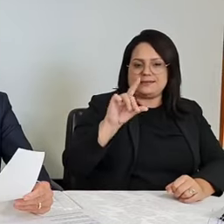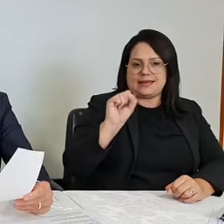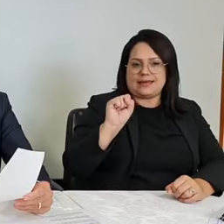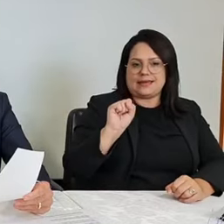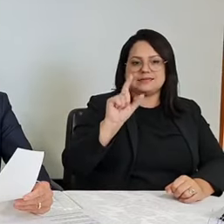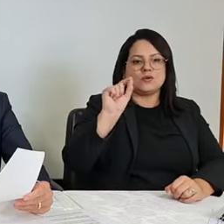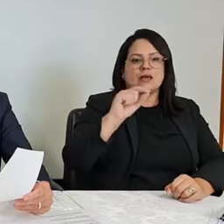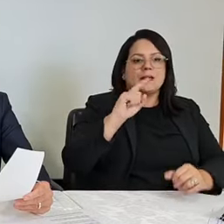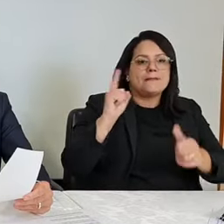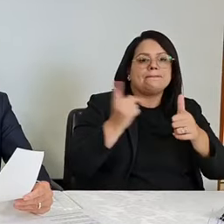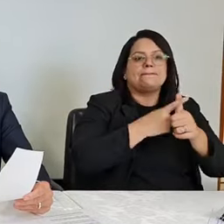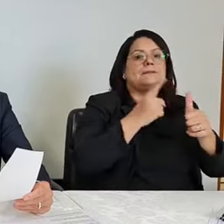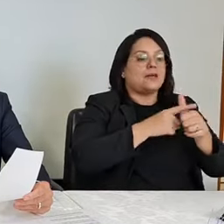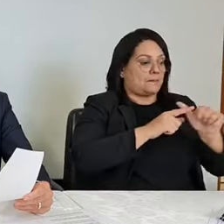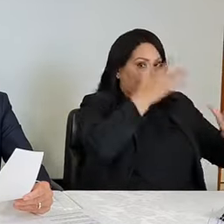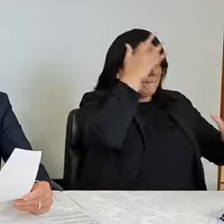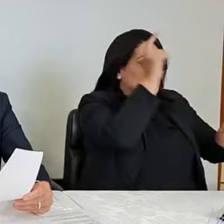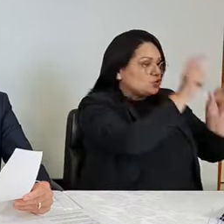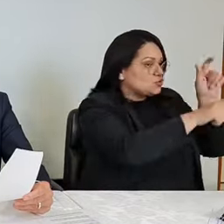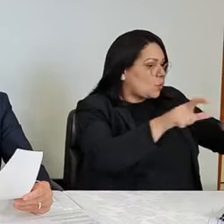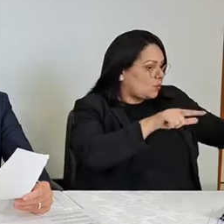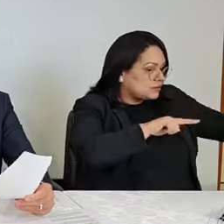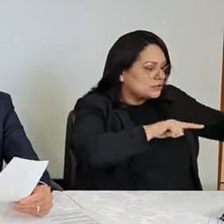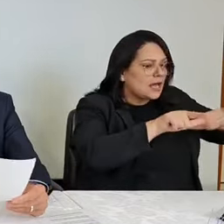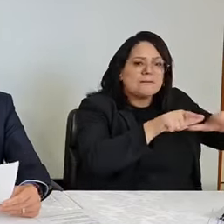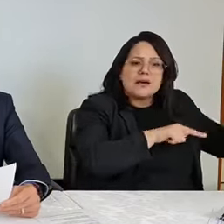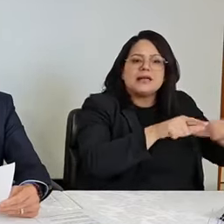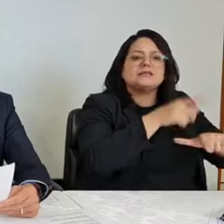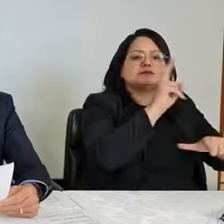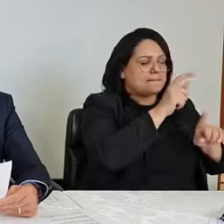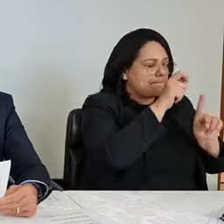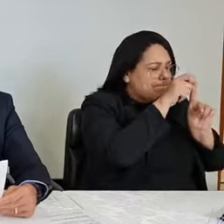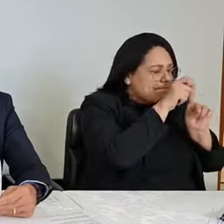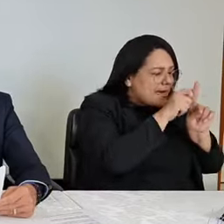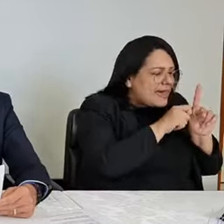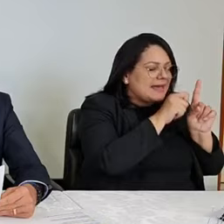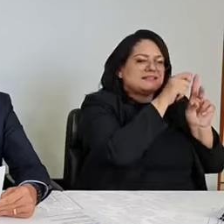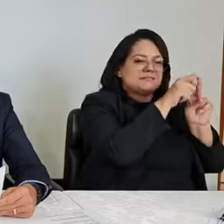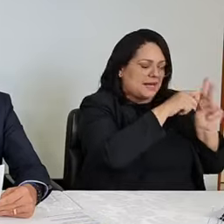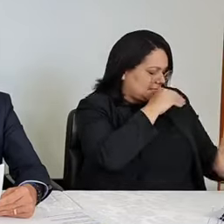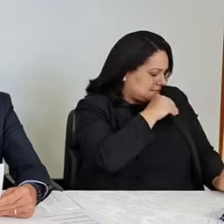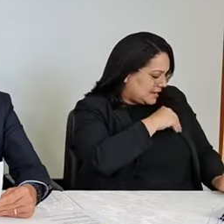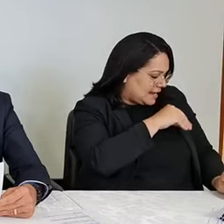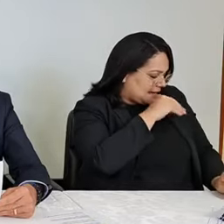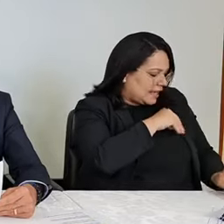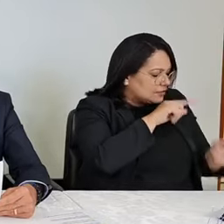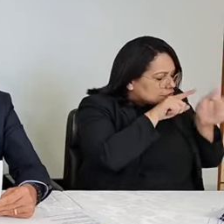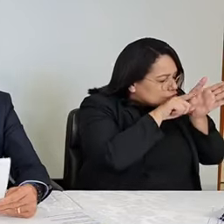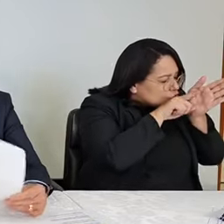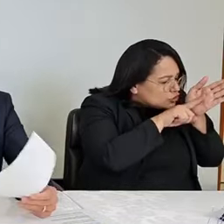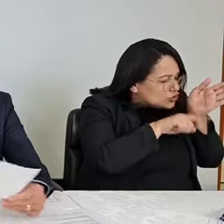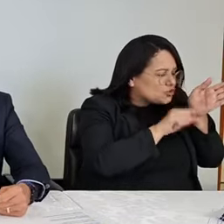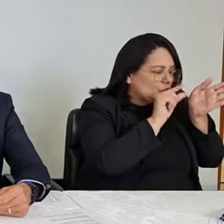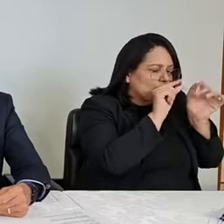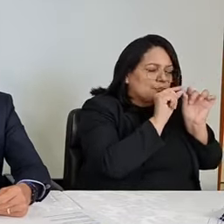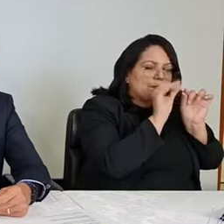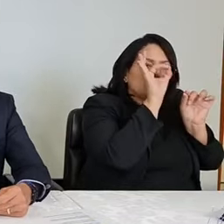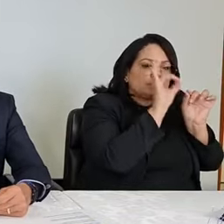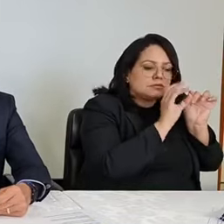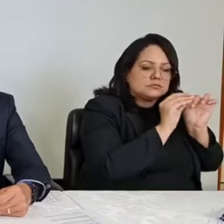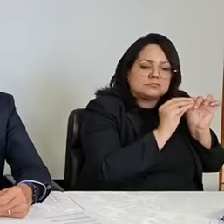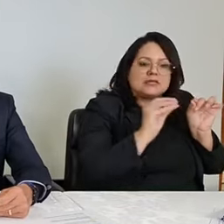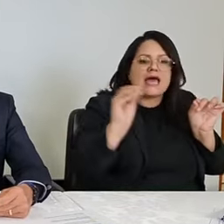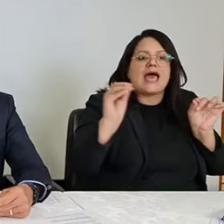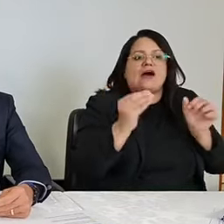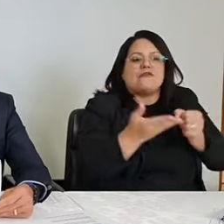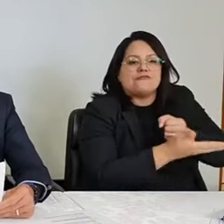financiado primordialmente pelo trabalhador. O trabalhador brasileiro, todo mês, paga um pouquinho do seu custo, do seu salário, para financiar o Fundo de